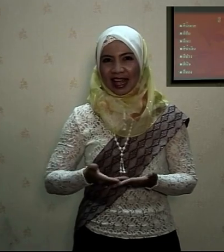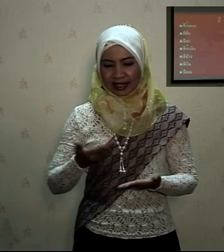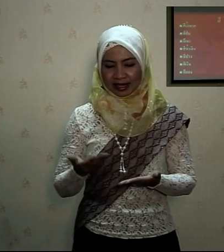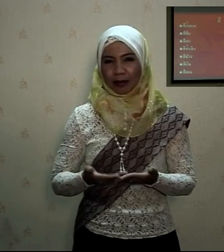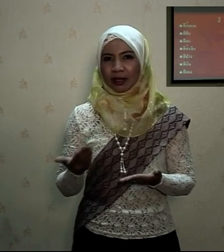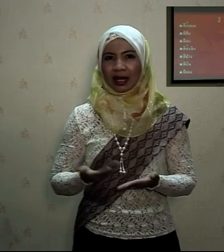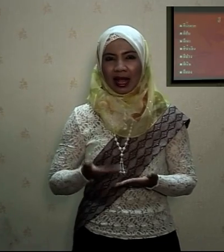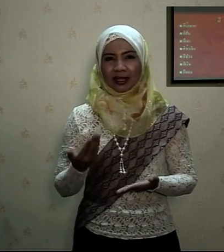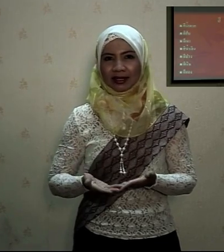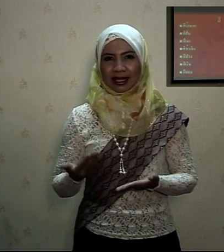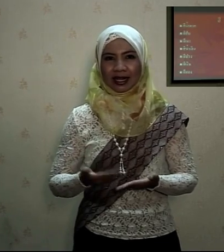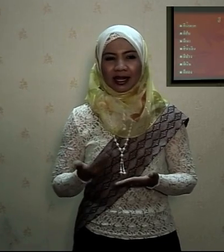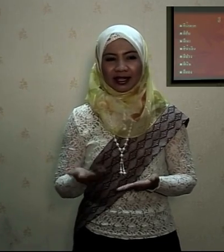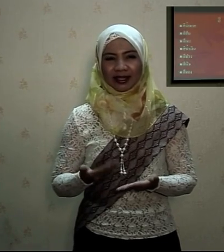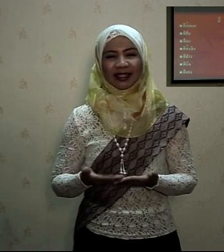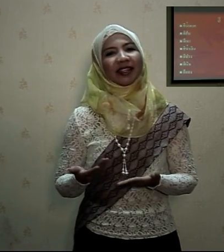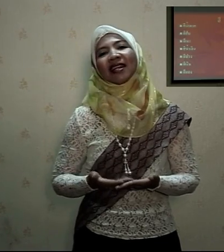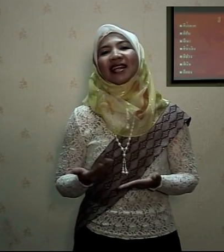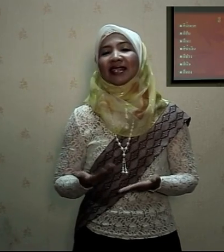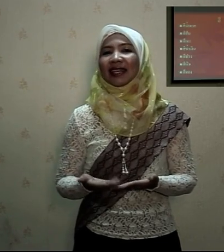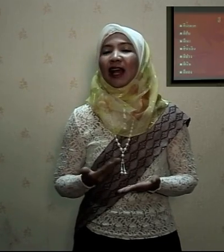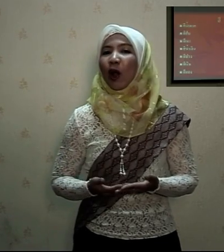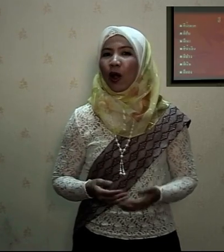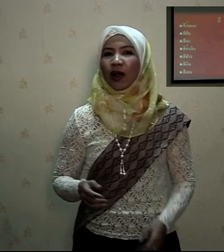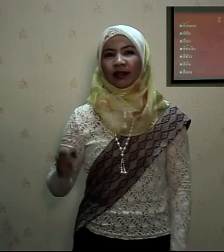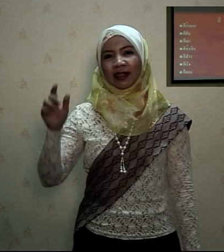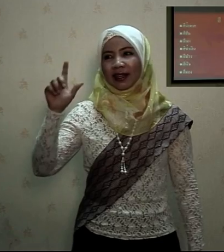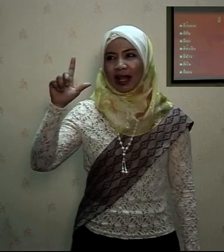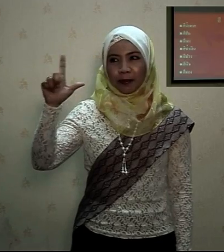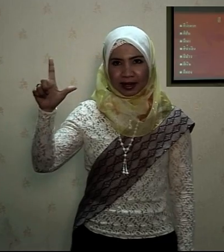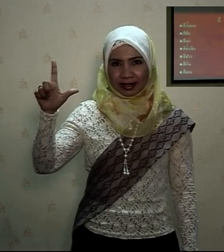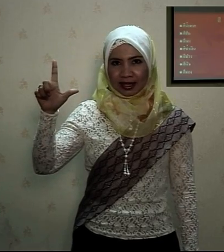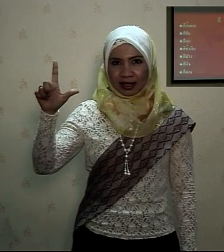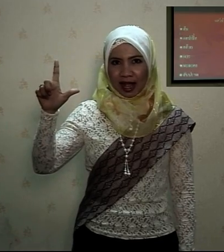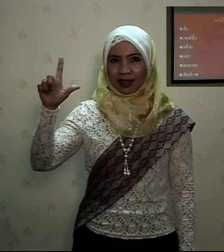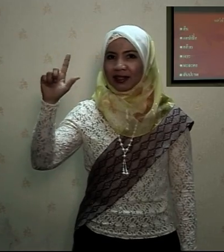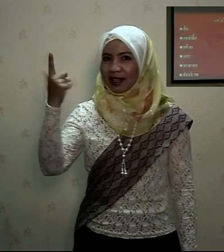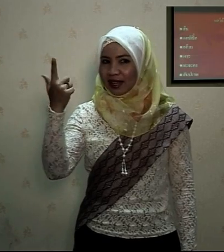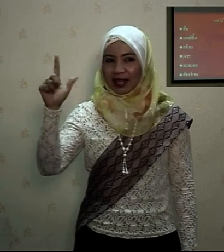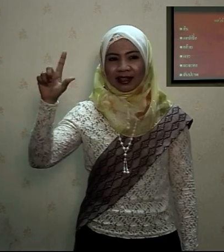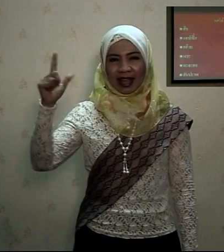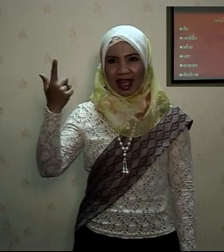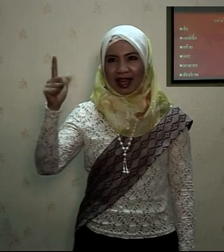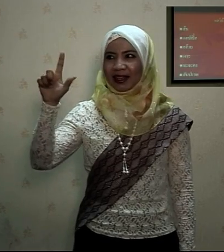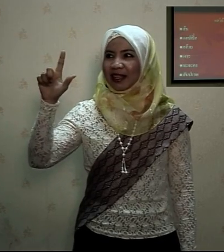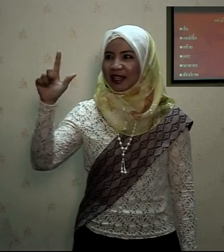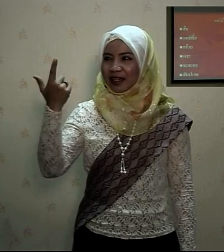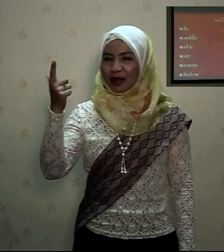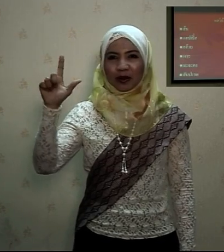ลักษณะมือนะคะสีเงินสีทองทำเหมือนสีเหลืองแต่